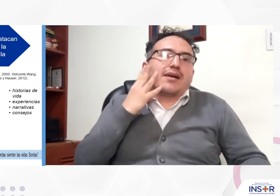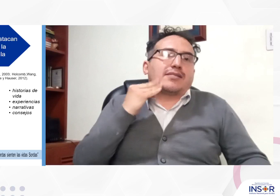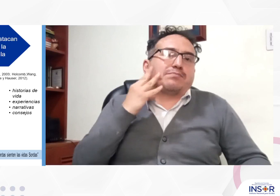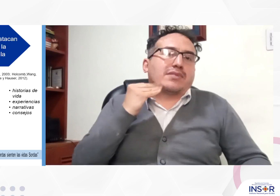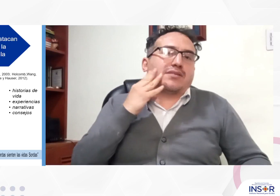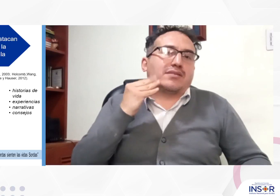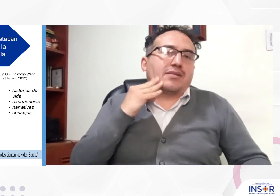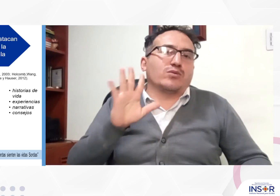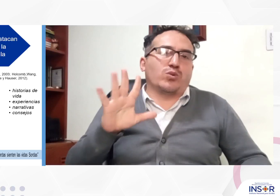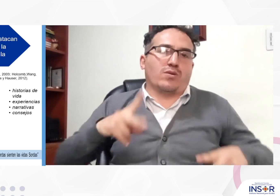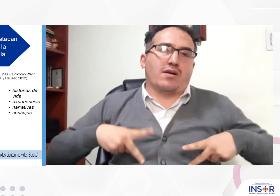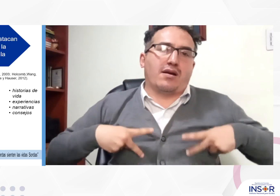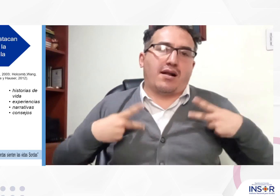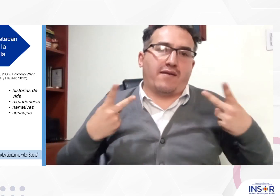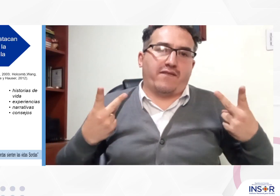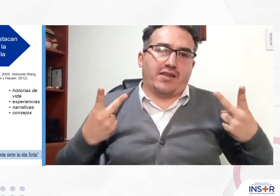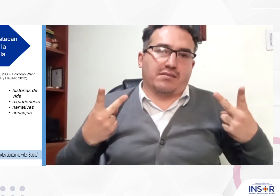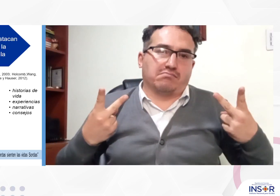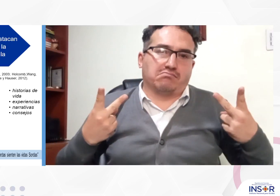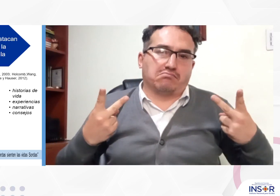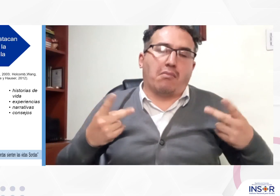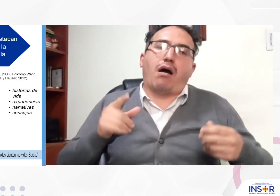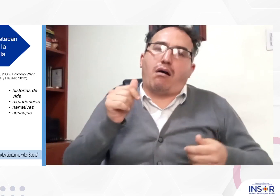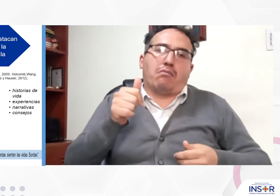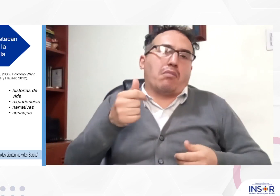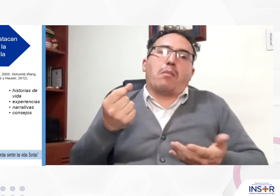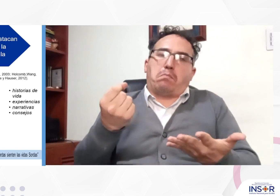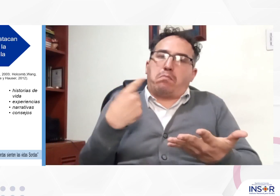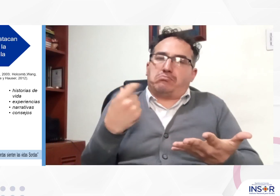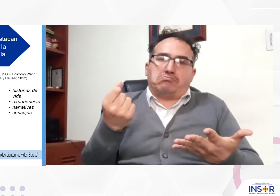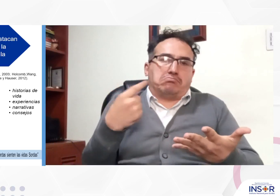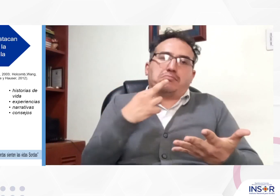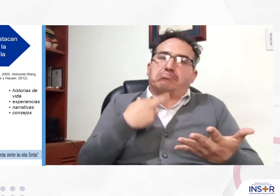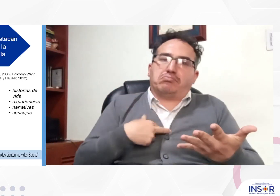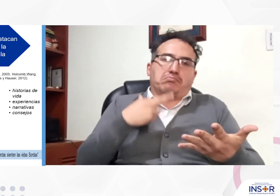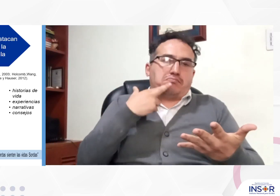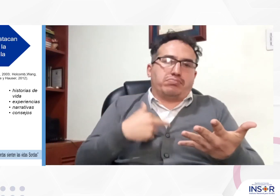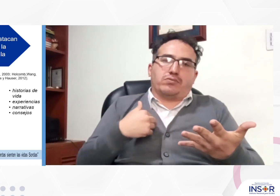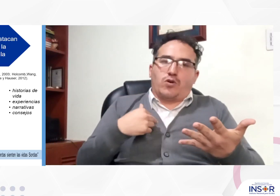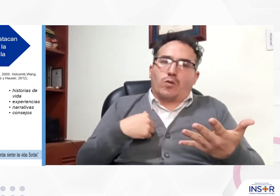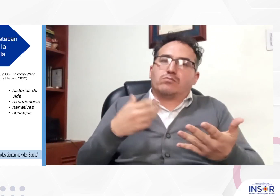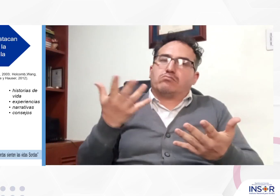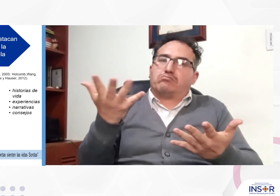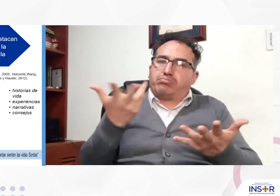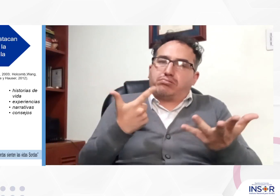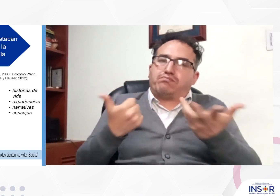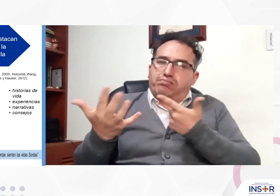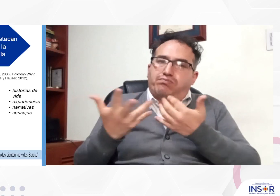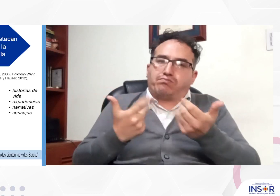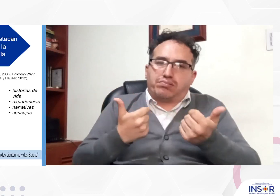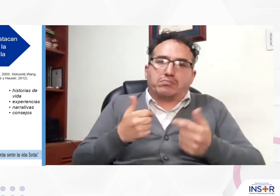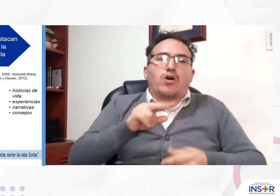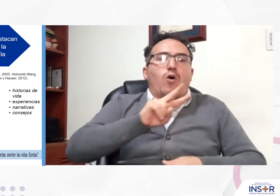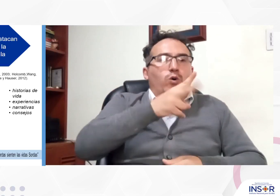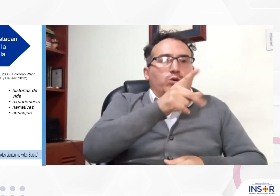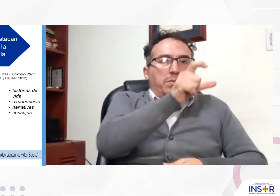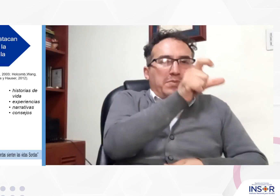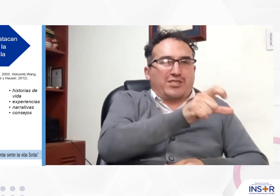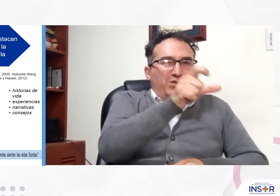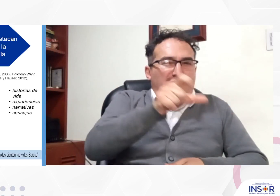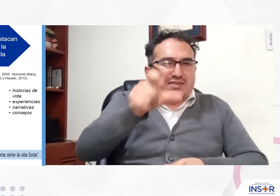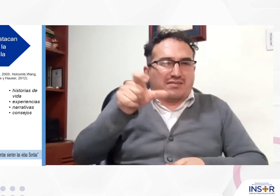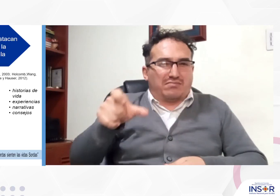sus narrativas a partir de esas experiencias de vida que tenían cada uno de ellos. Entonces, en la formulación de